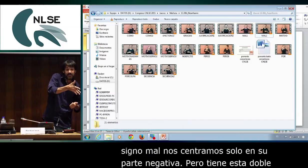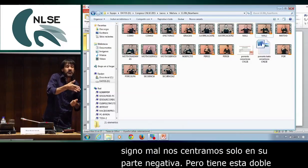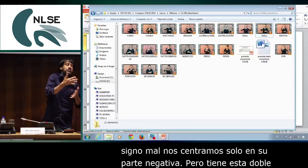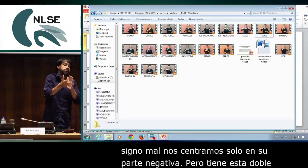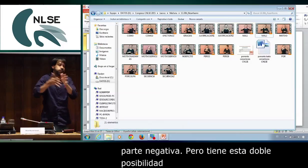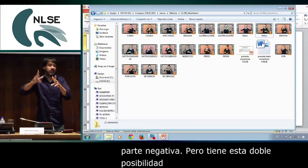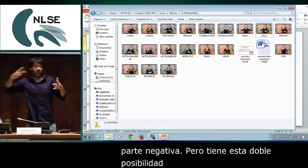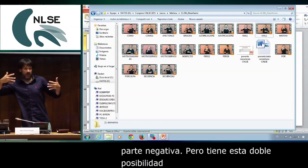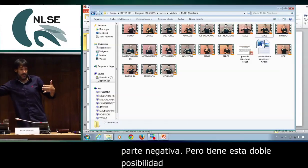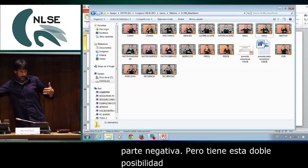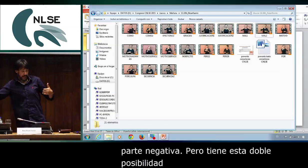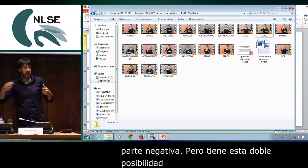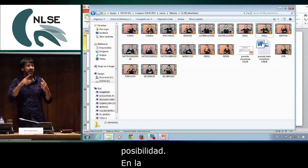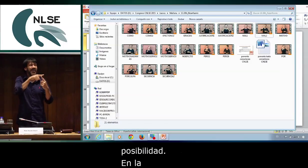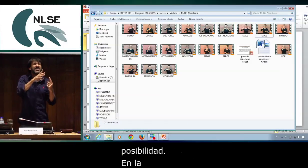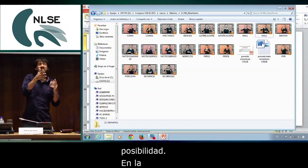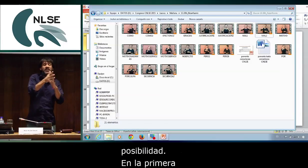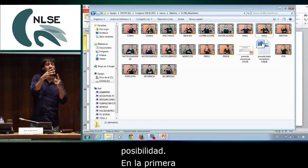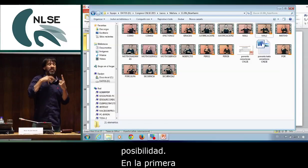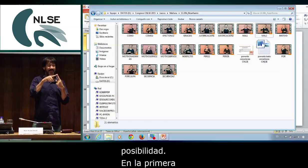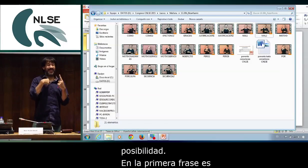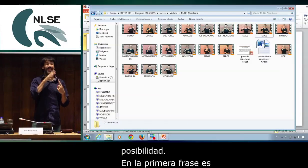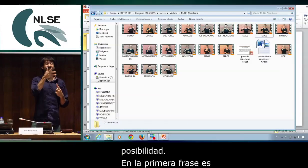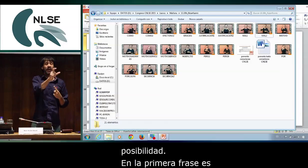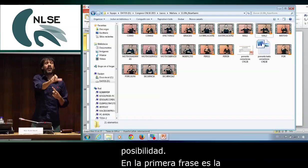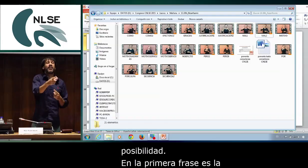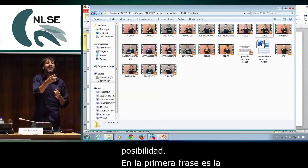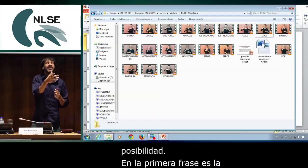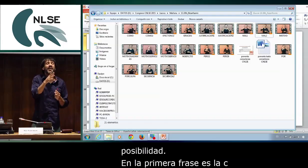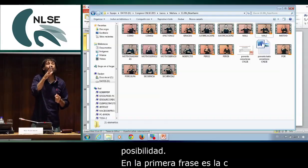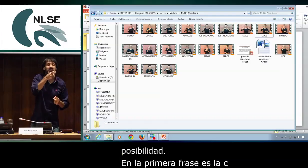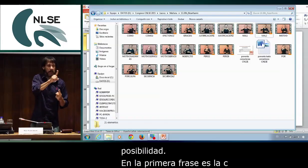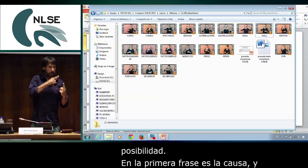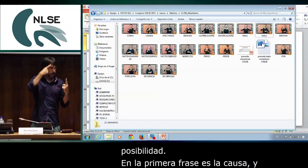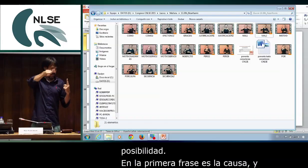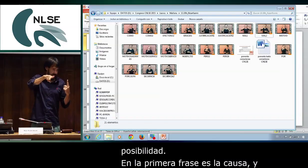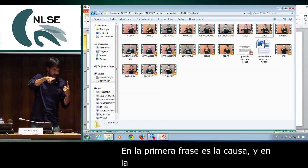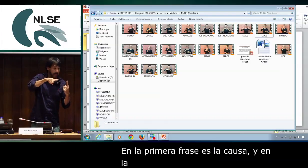En la primera frase es la causa y en la segunda es la razón del porqué.